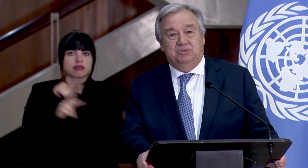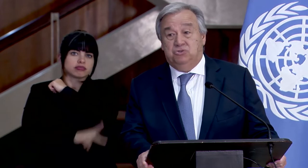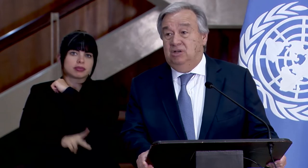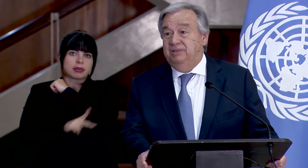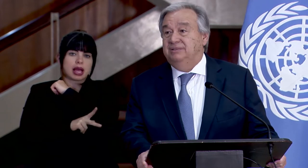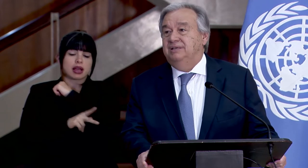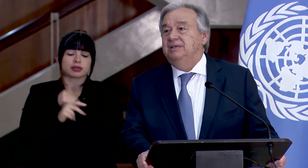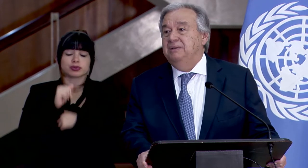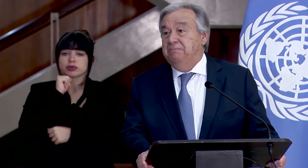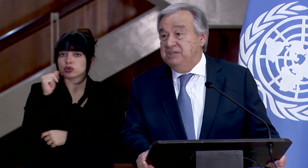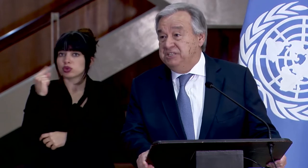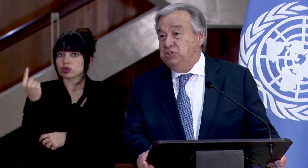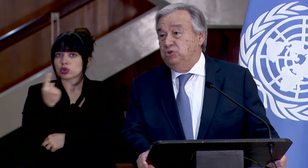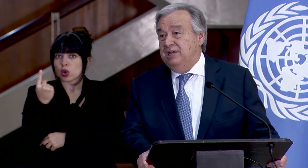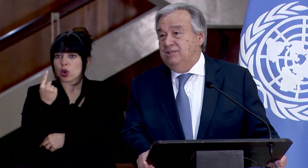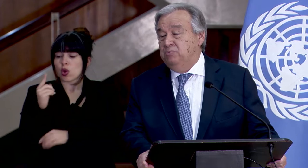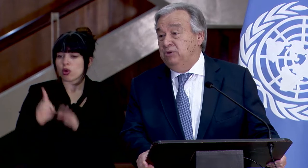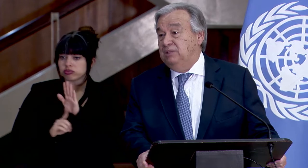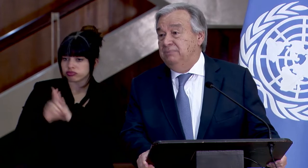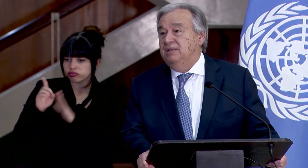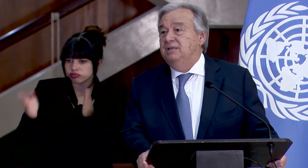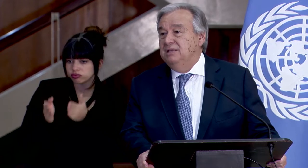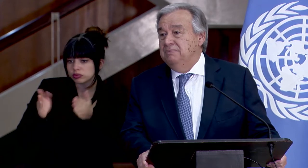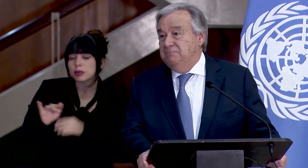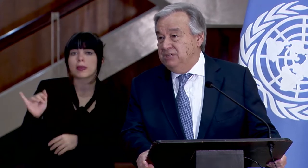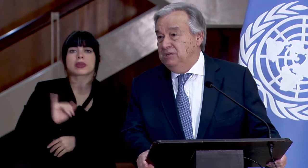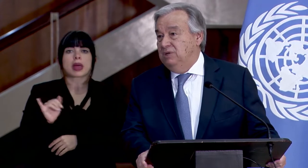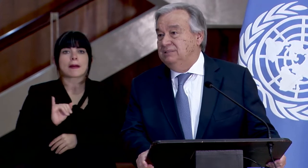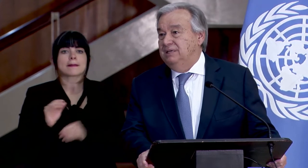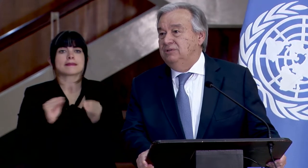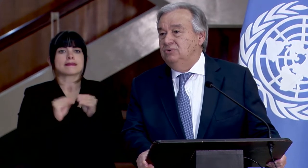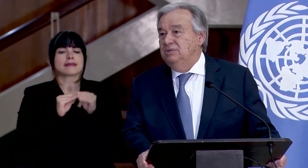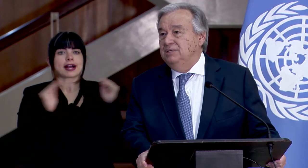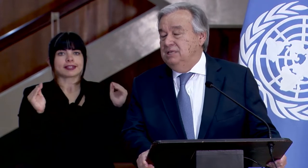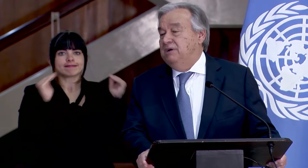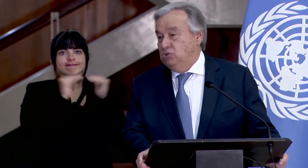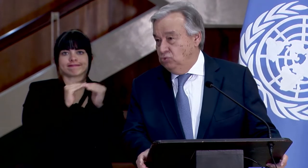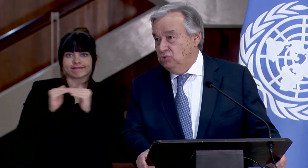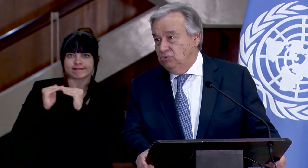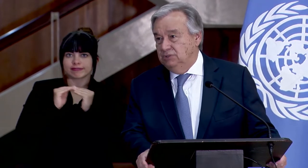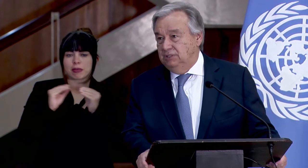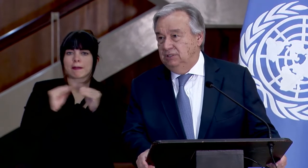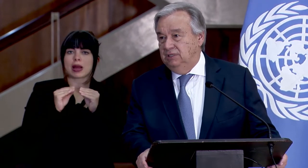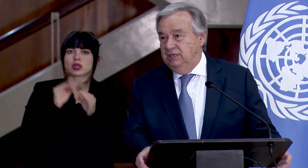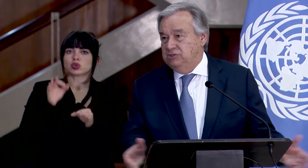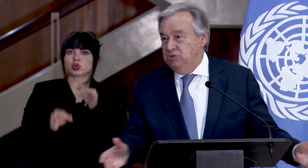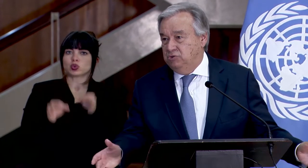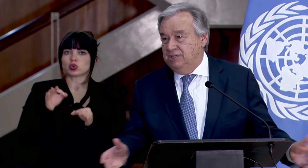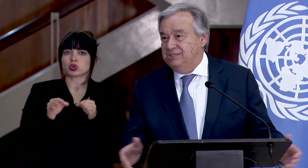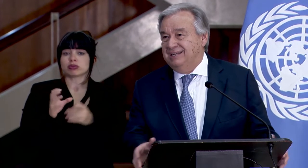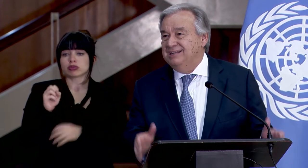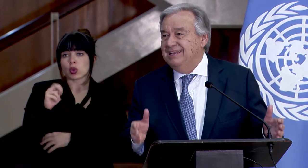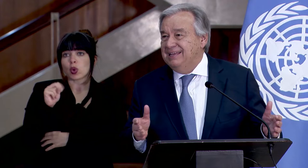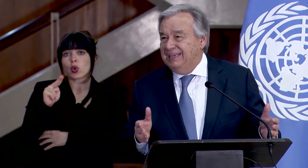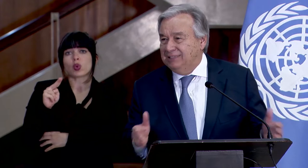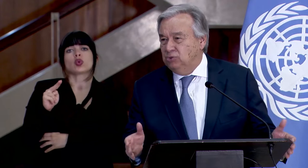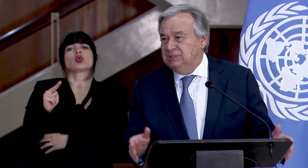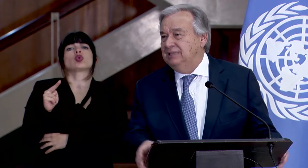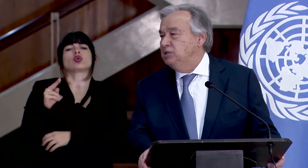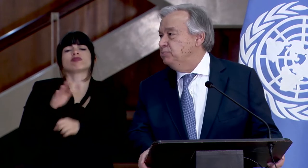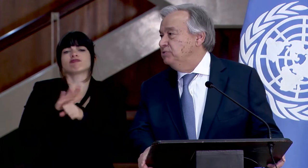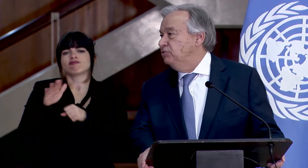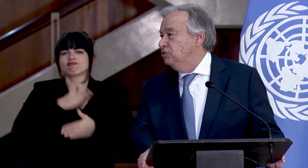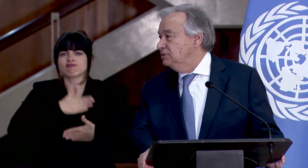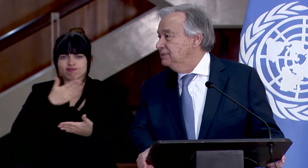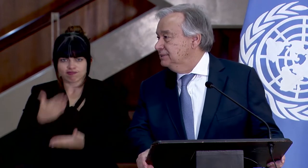país no solamente más desarrollado, pero también más igualitario y más justo. Y Naciones Unidas estarán a